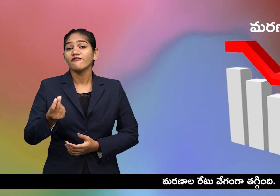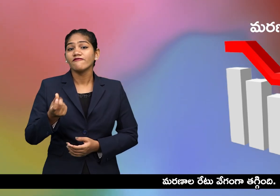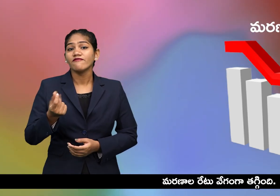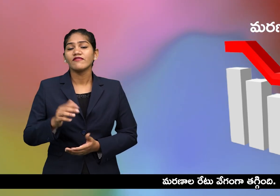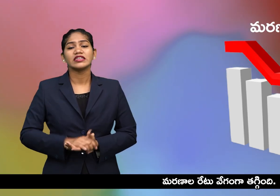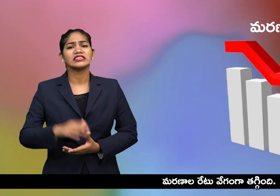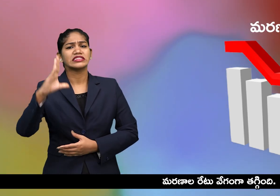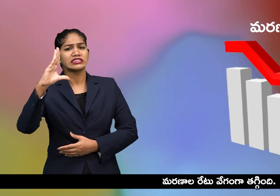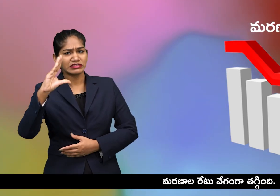తగ్గడం.